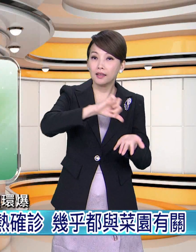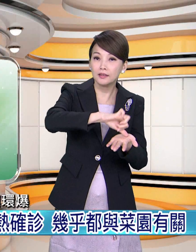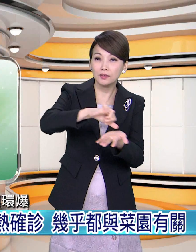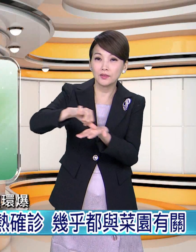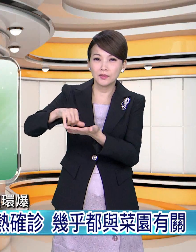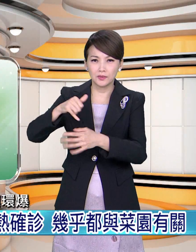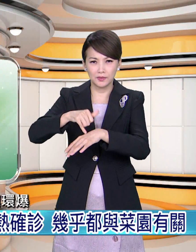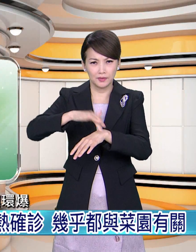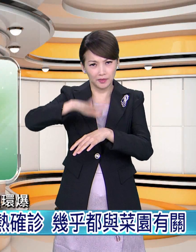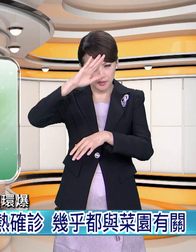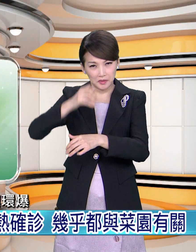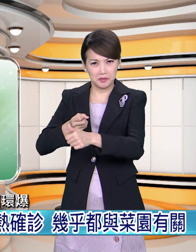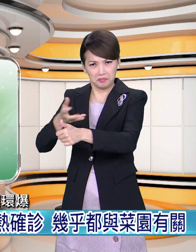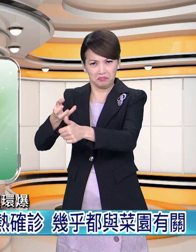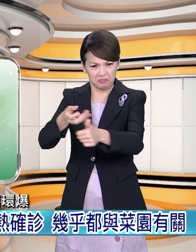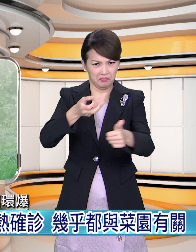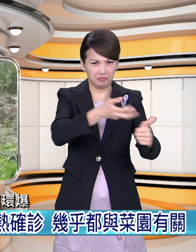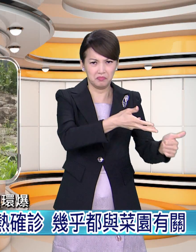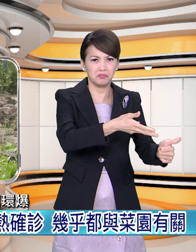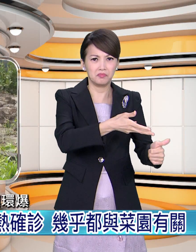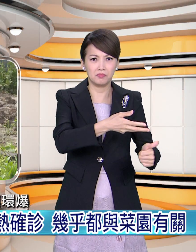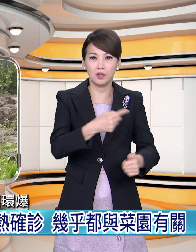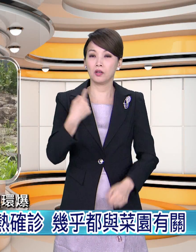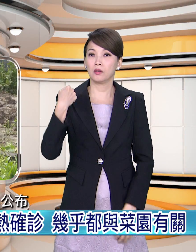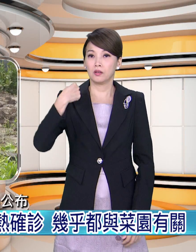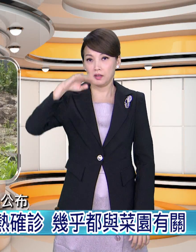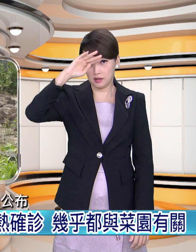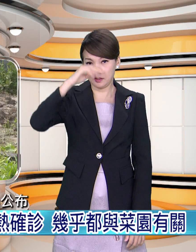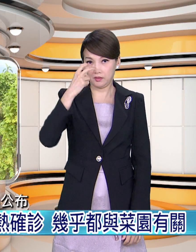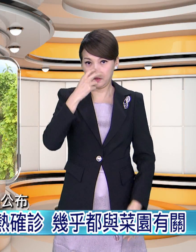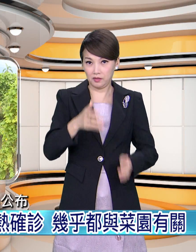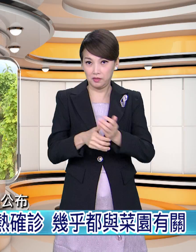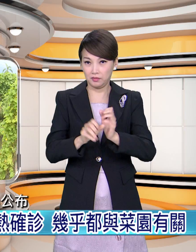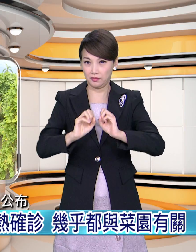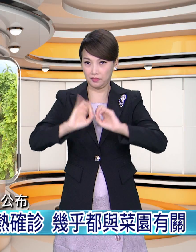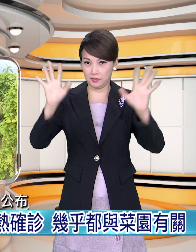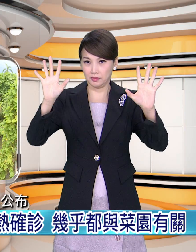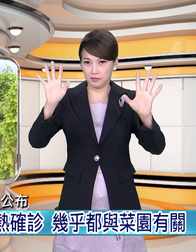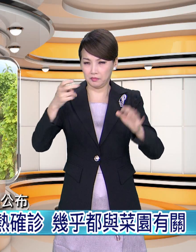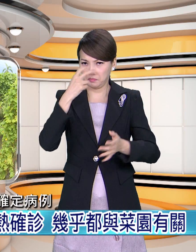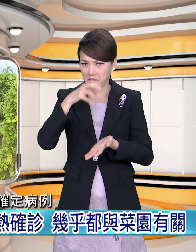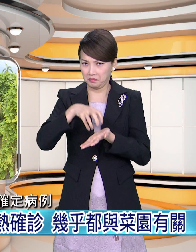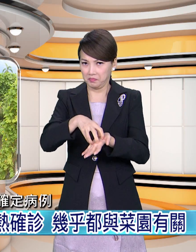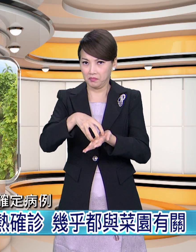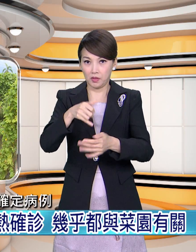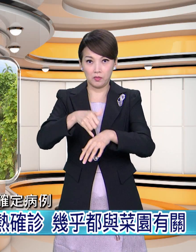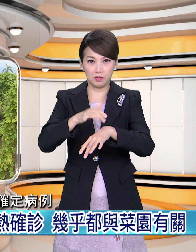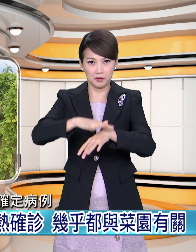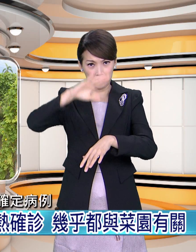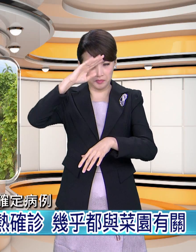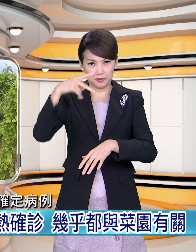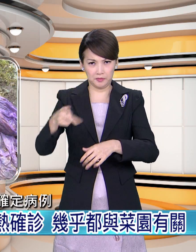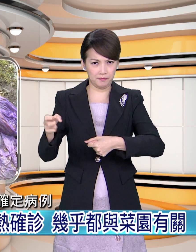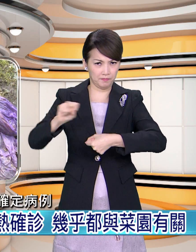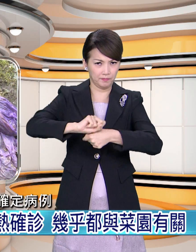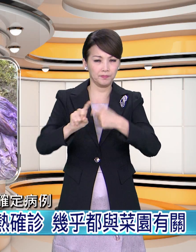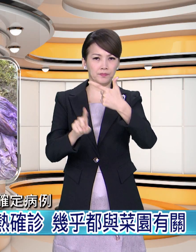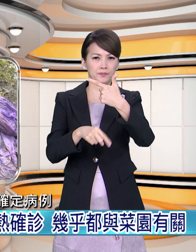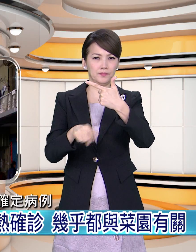菜园登革热疫情连环爆，疾管署昨天公布，在新增六例登革热确定病